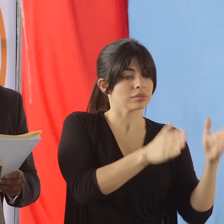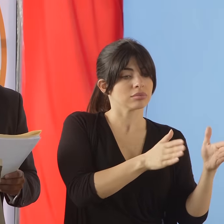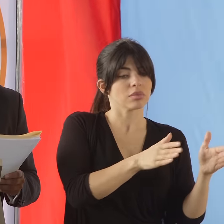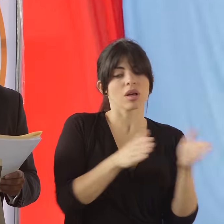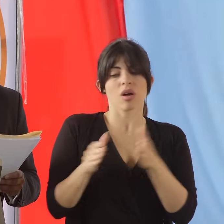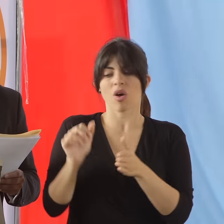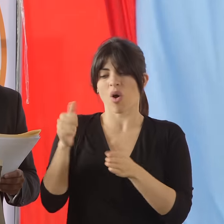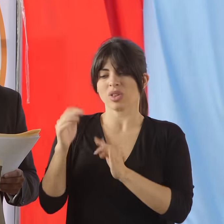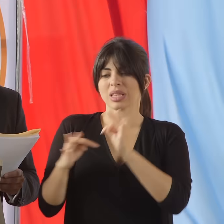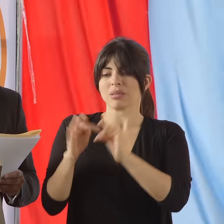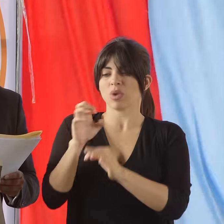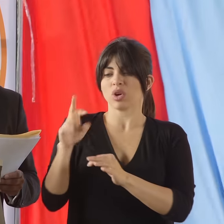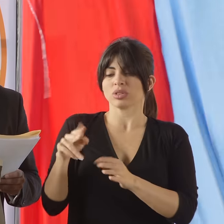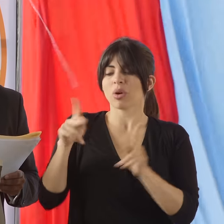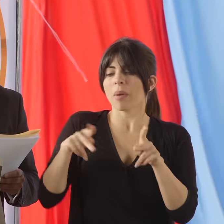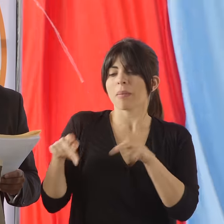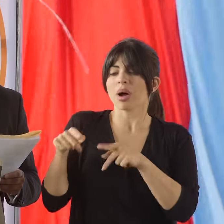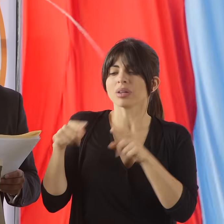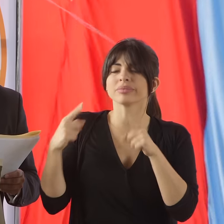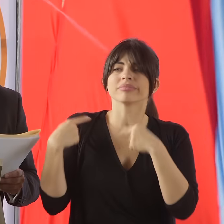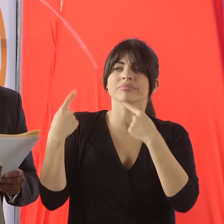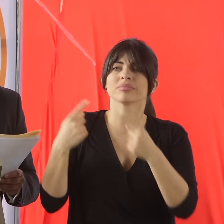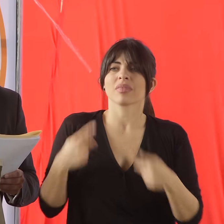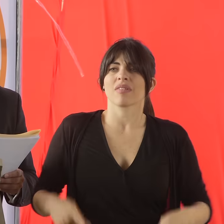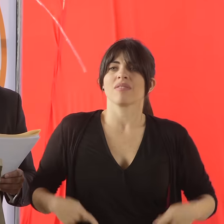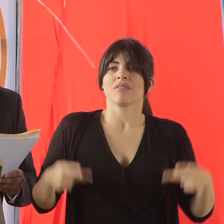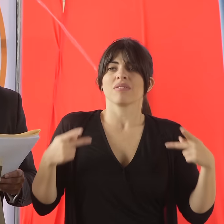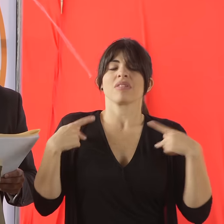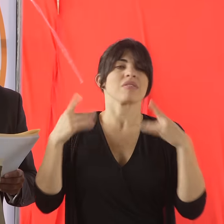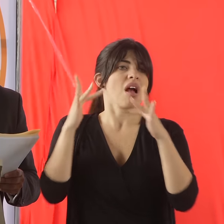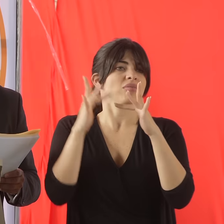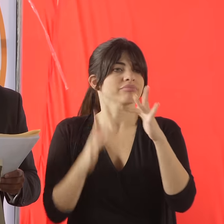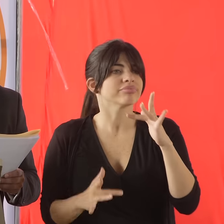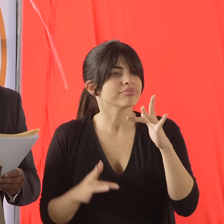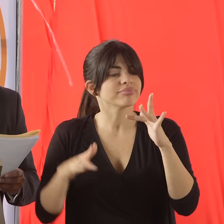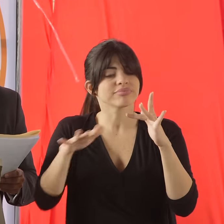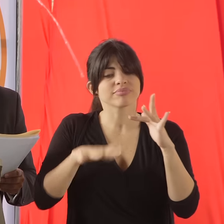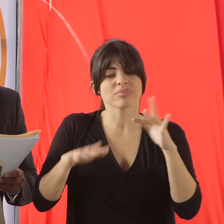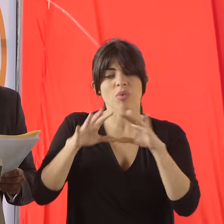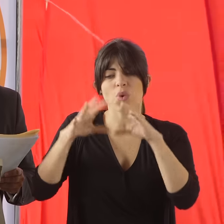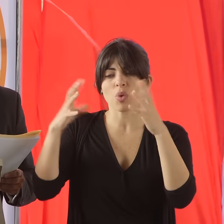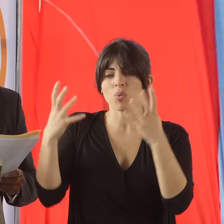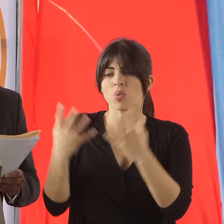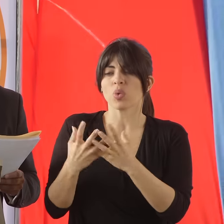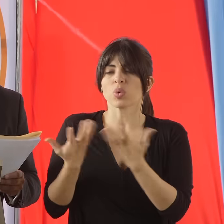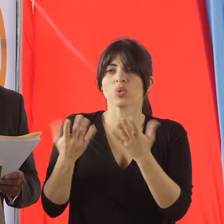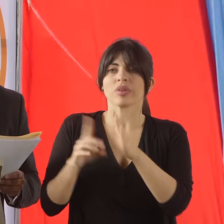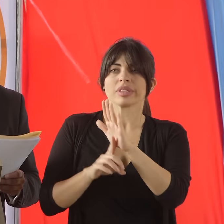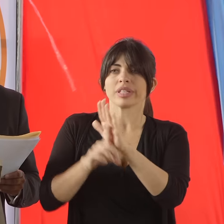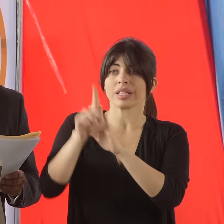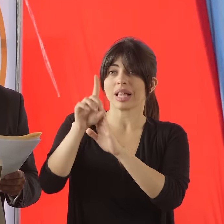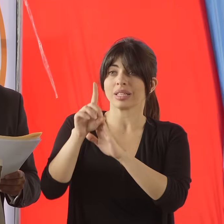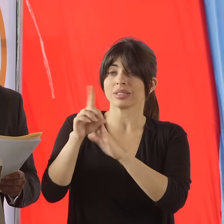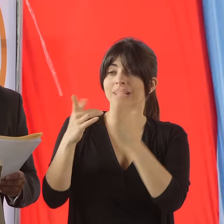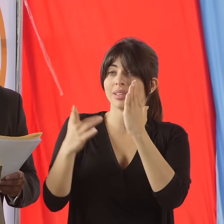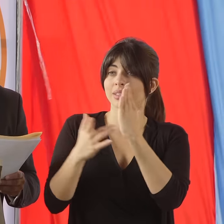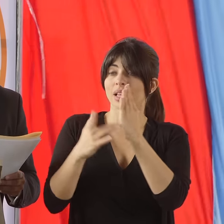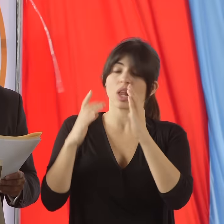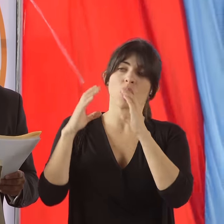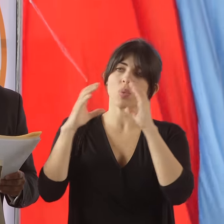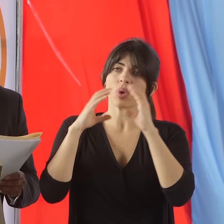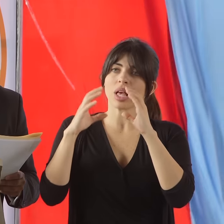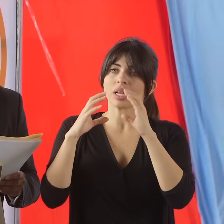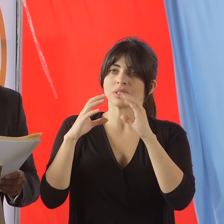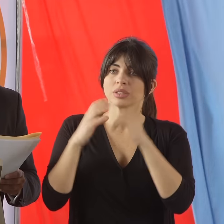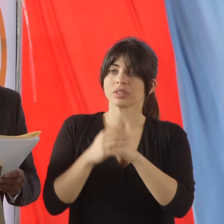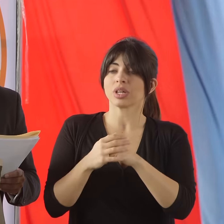de aquellos que estaban destinados a vivir desconectados en medio de un mundo donde el desarrollo de las telecomunicaciones y